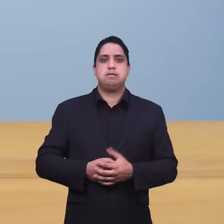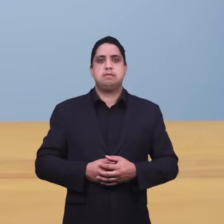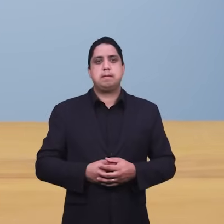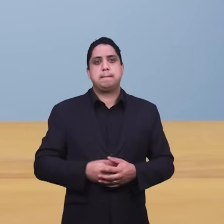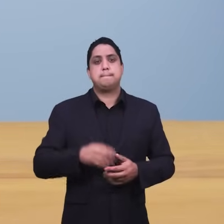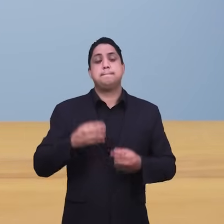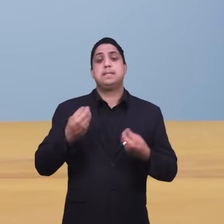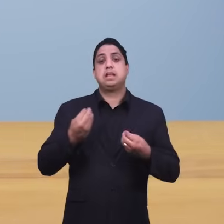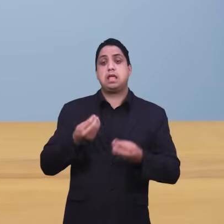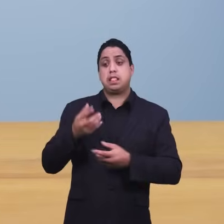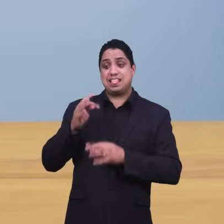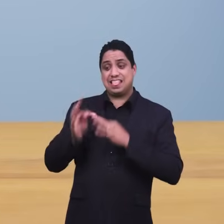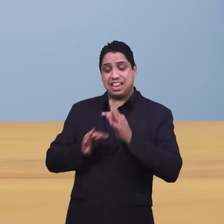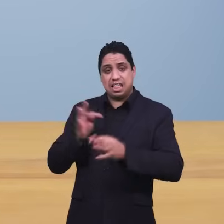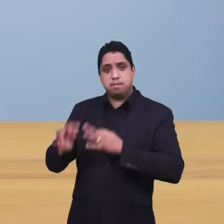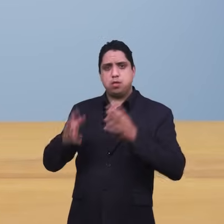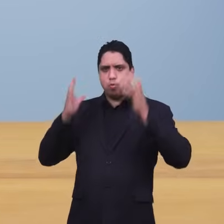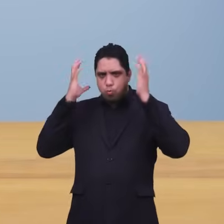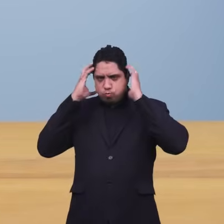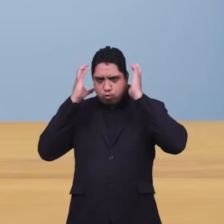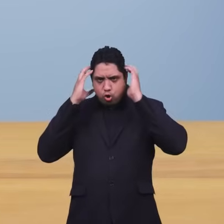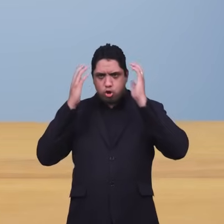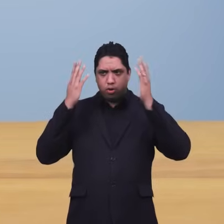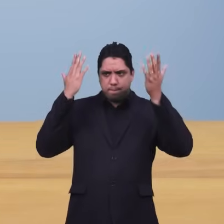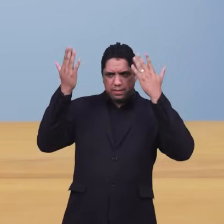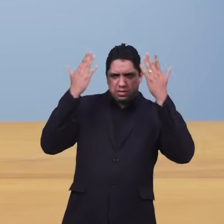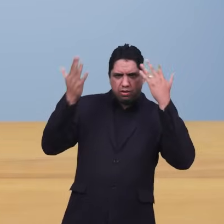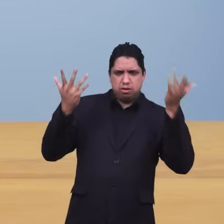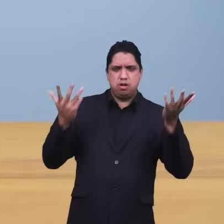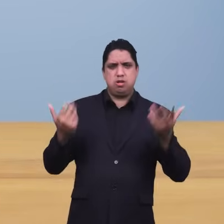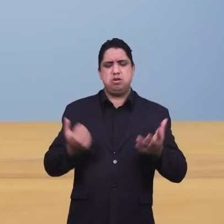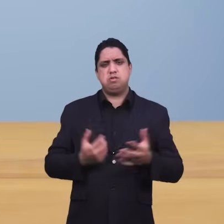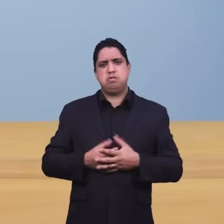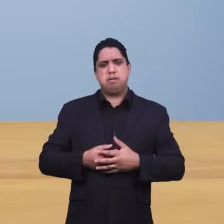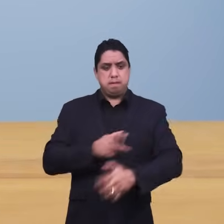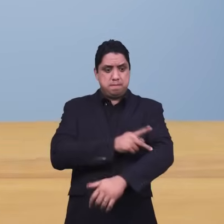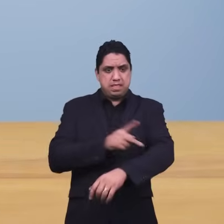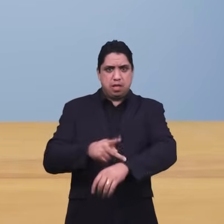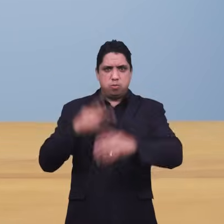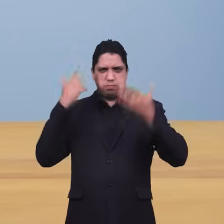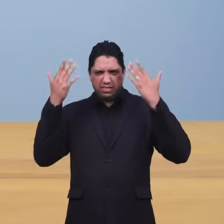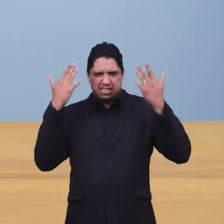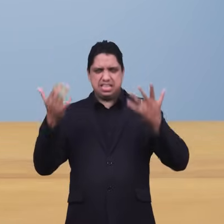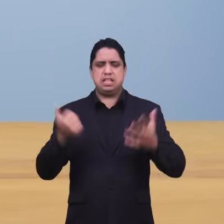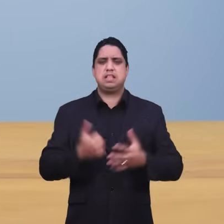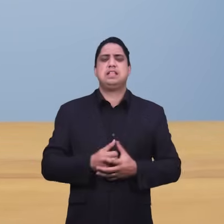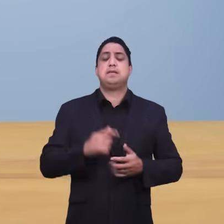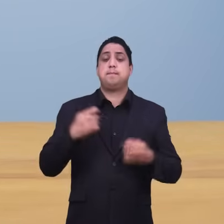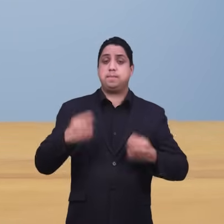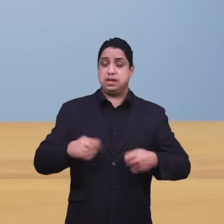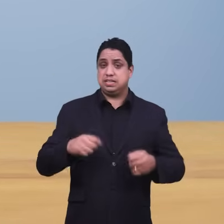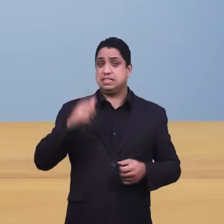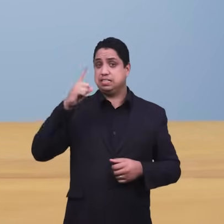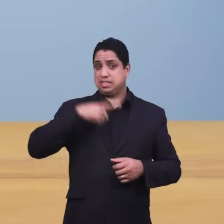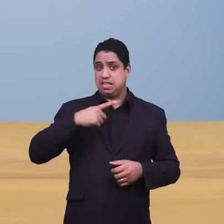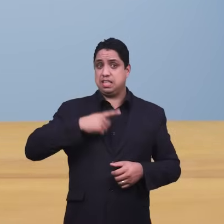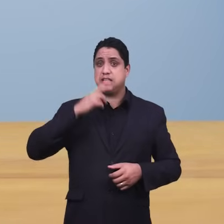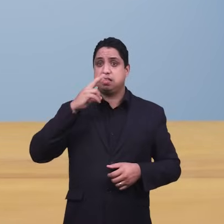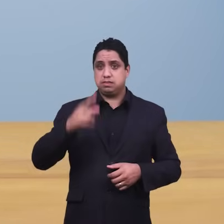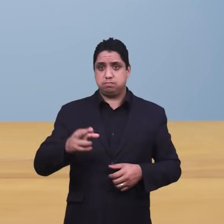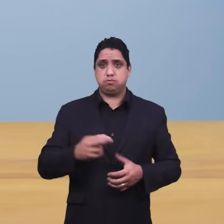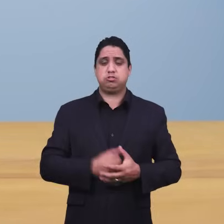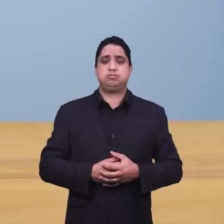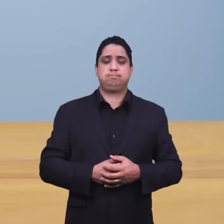fono, com TO, com psicólogo, com psicopedagoga. Então nós precisamos de tempo também para uma resposta